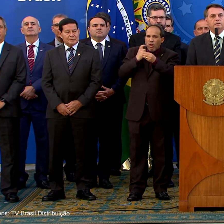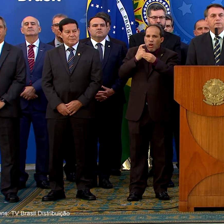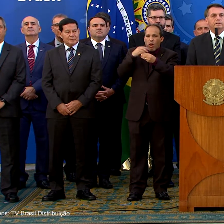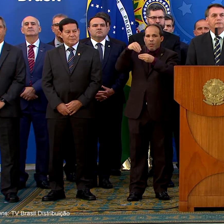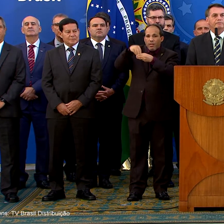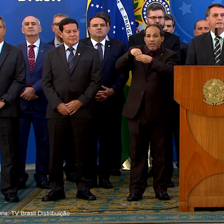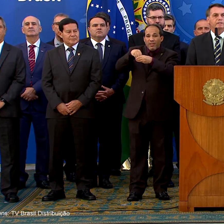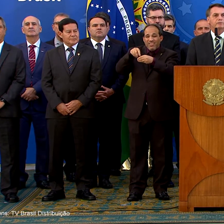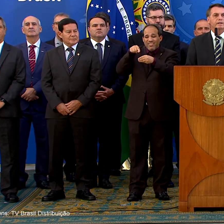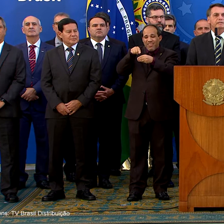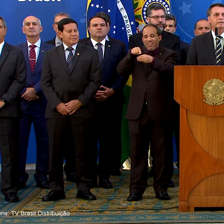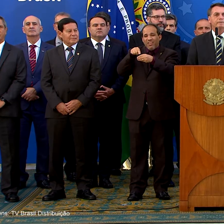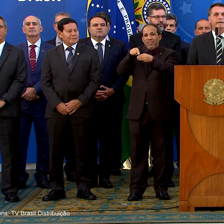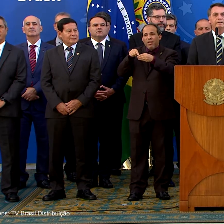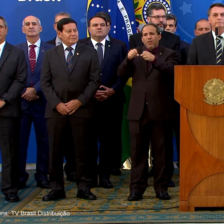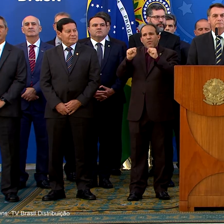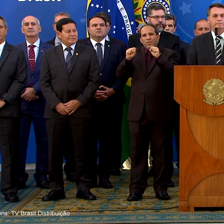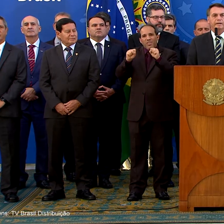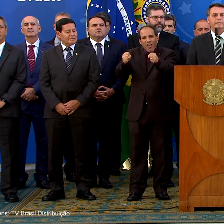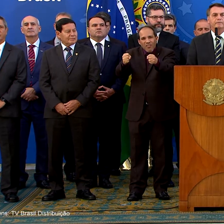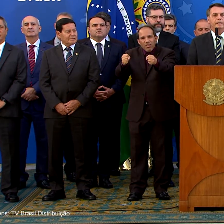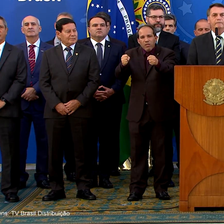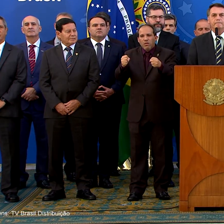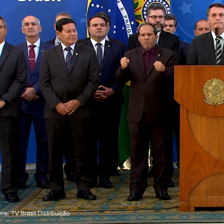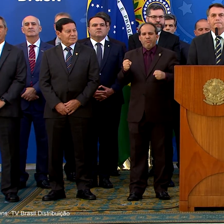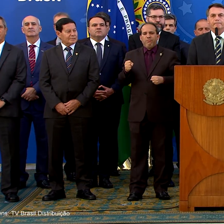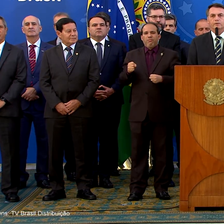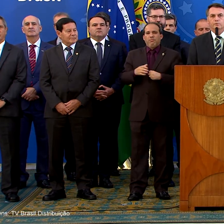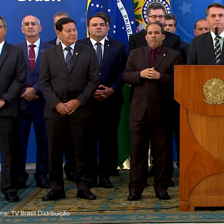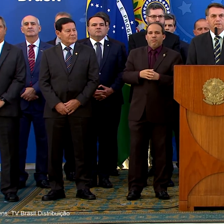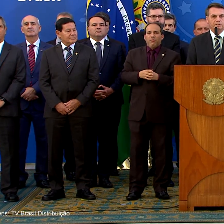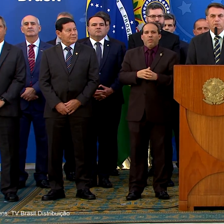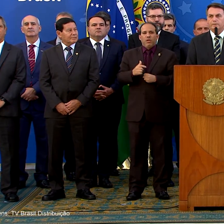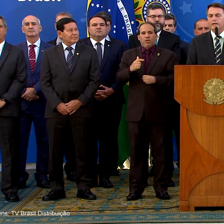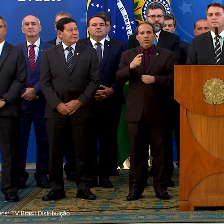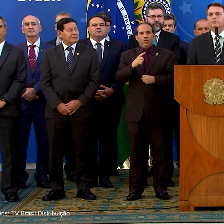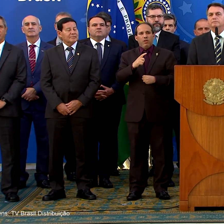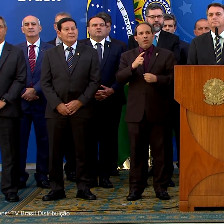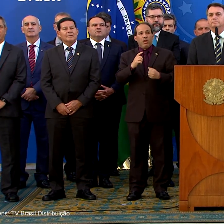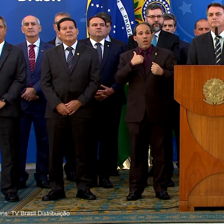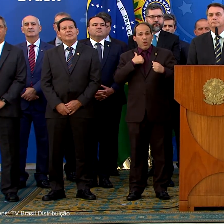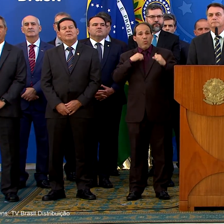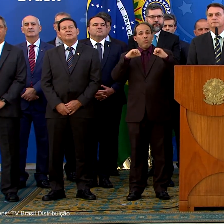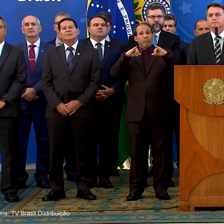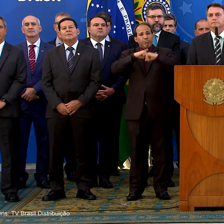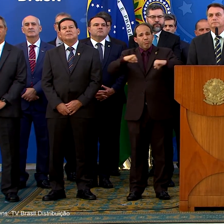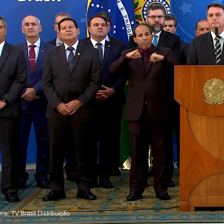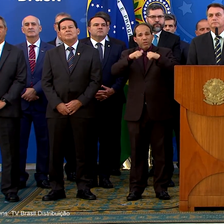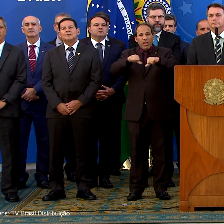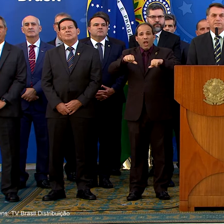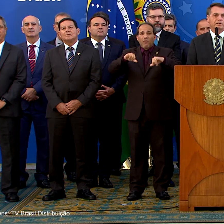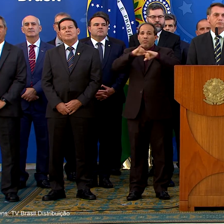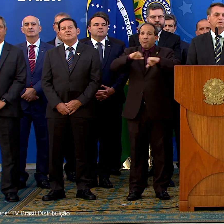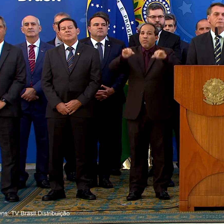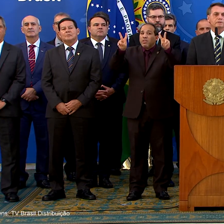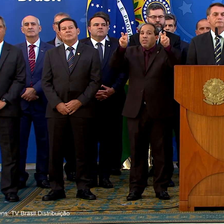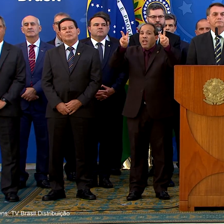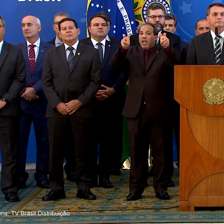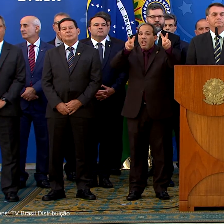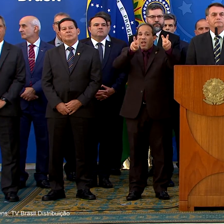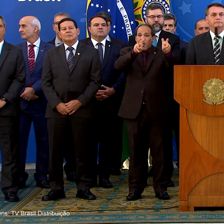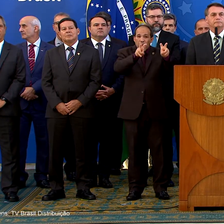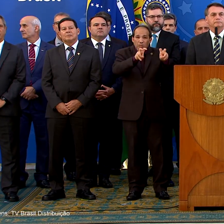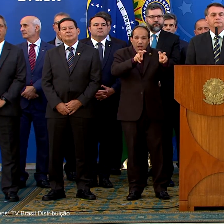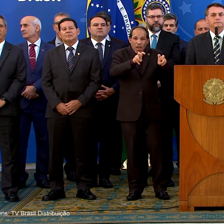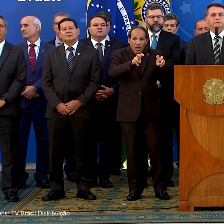é aquilo que eu defendi durante a campanha e pré campanha os meninos tem obrigação a estar